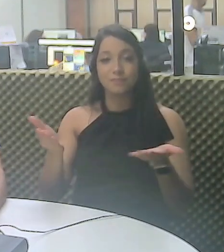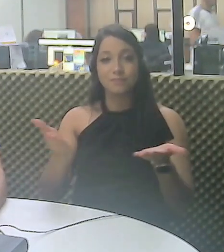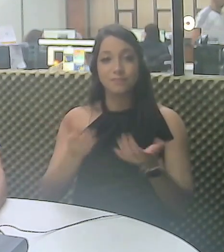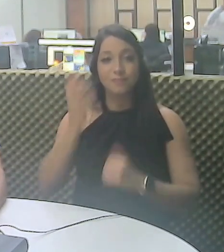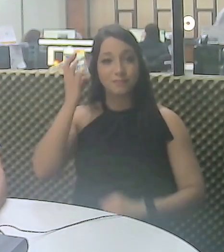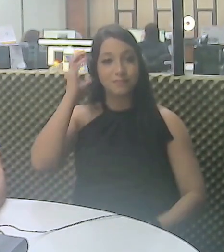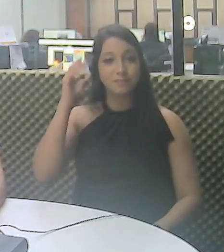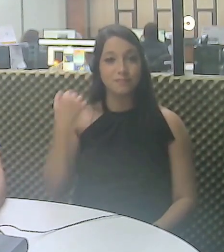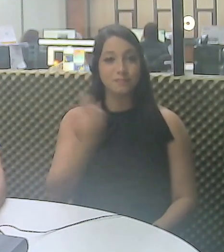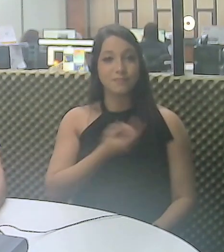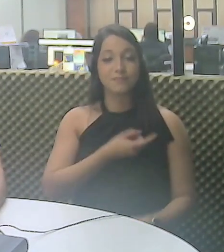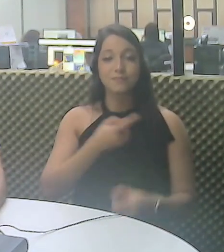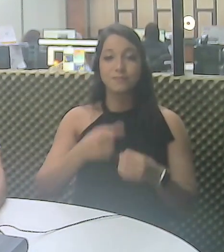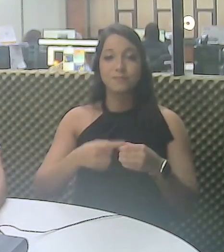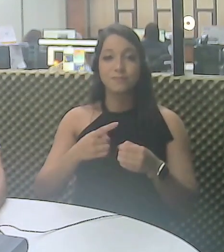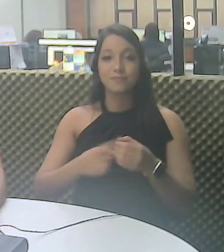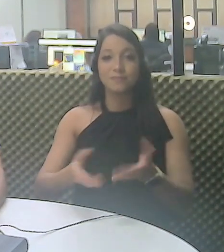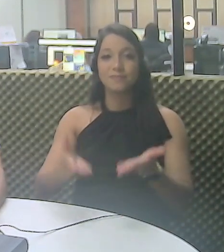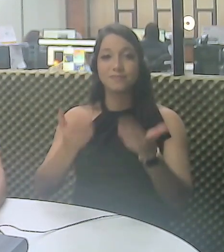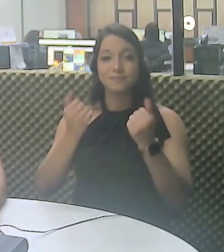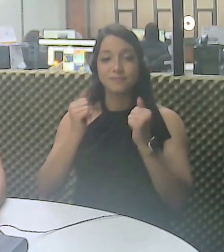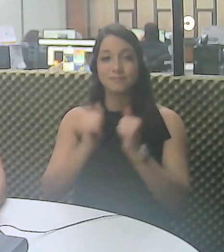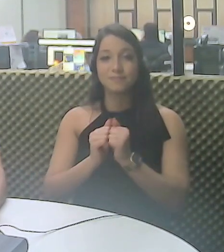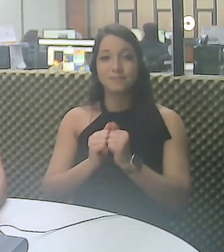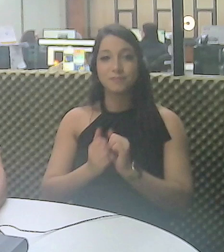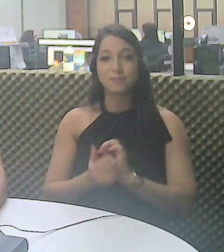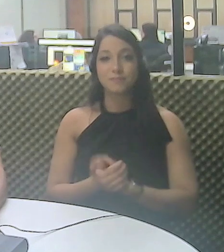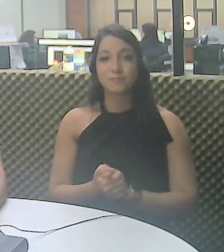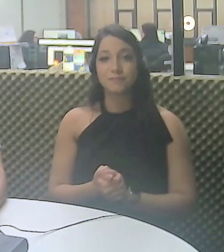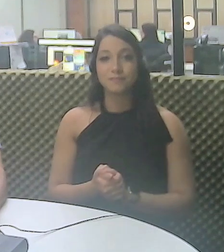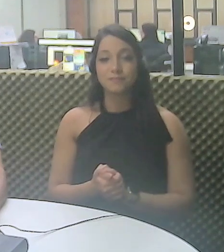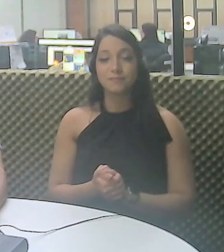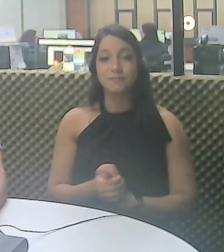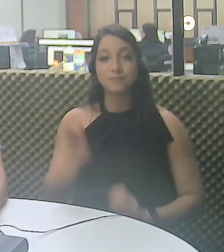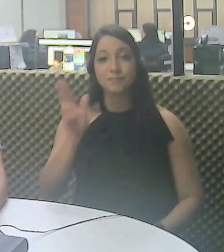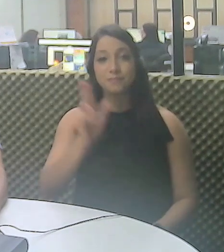partir de agora na Rádio Nossa Cidade. Vem com a gente!